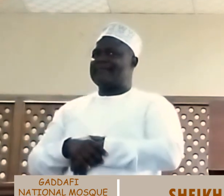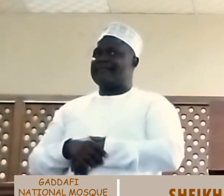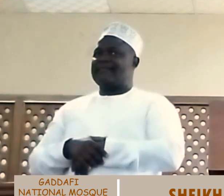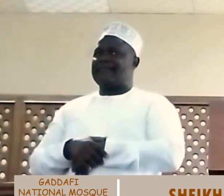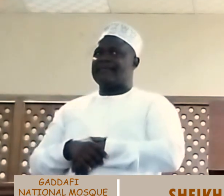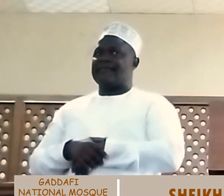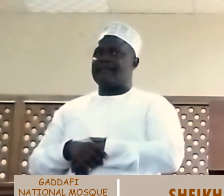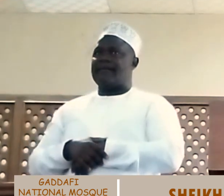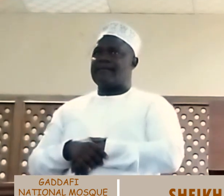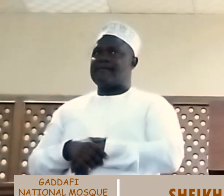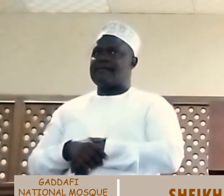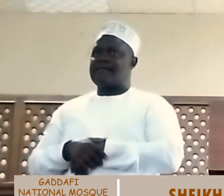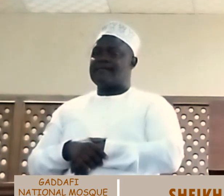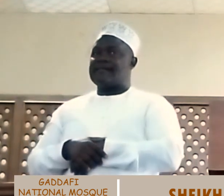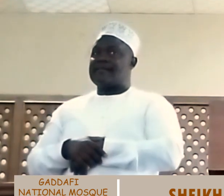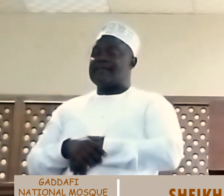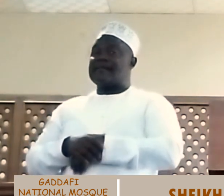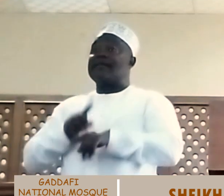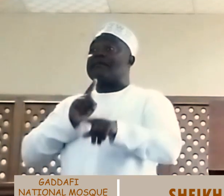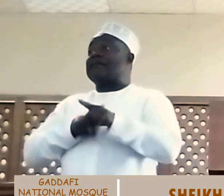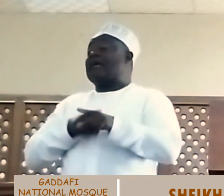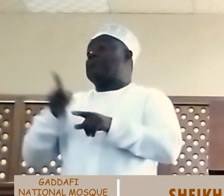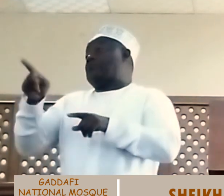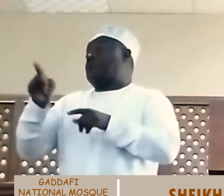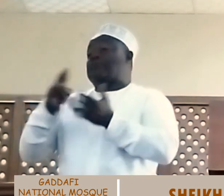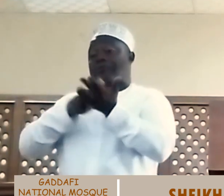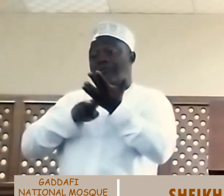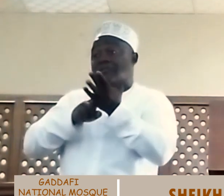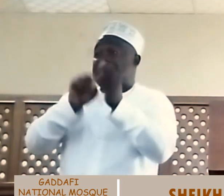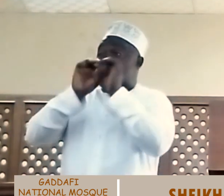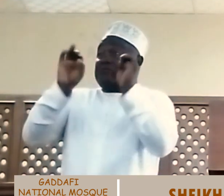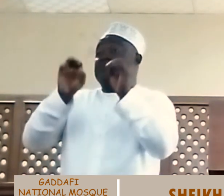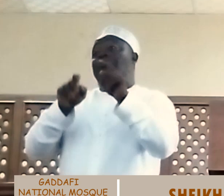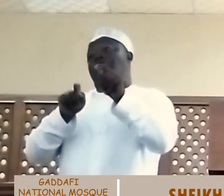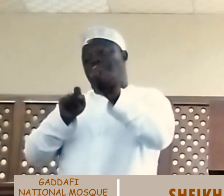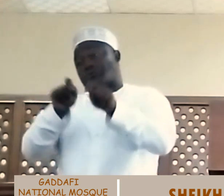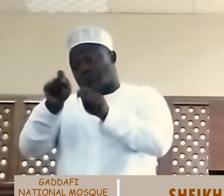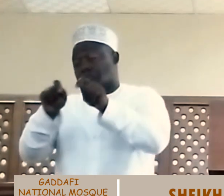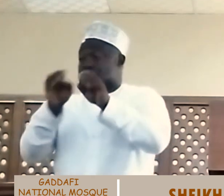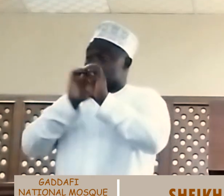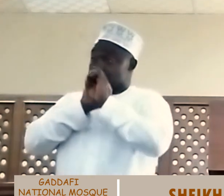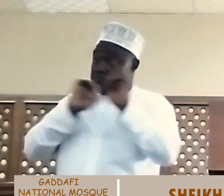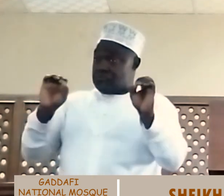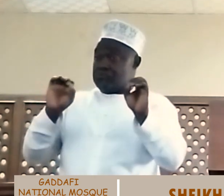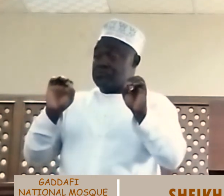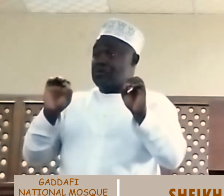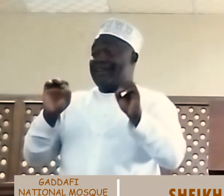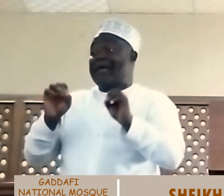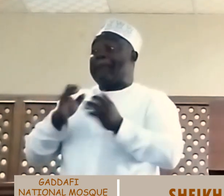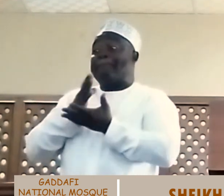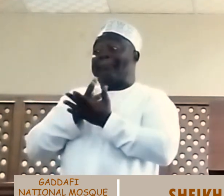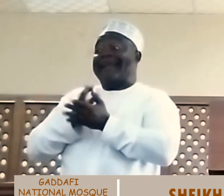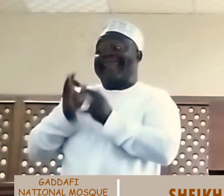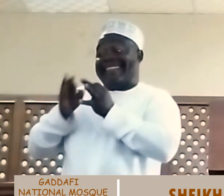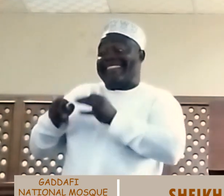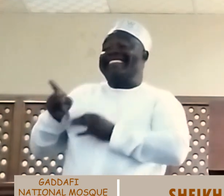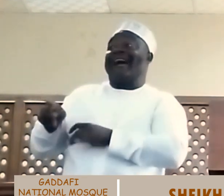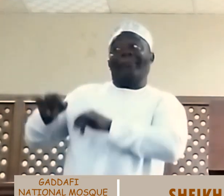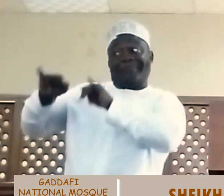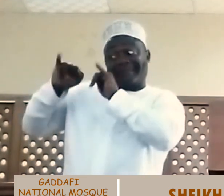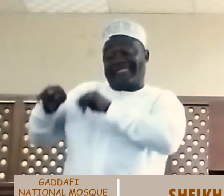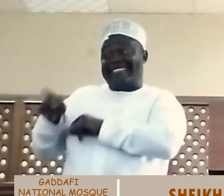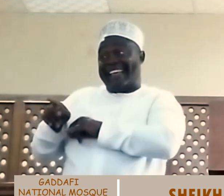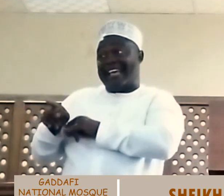okutuusa osigala nga tobiriraamu mugaso tolinaamu kontrol okugjako bino